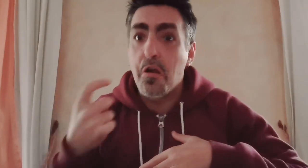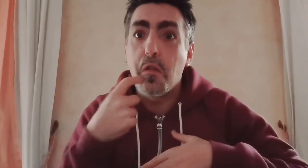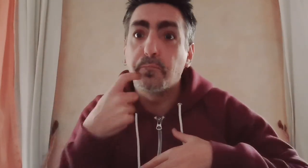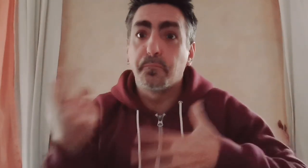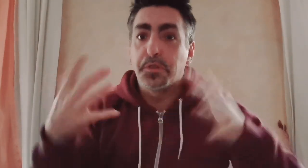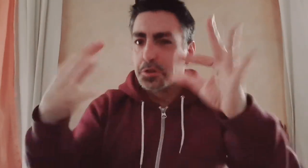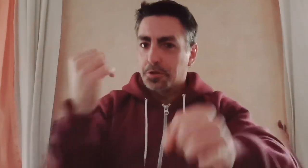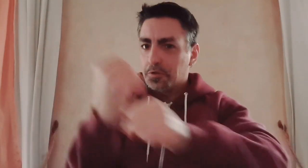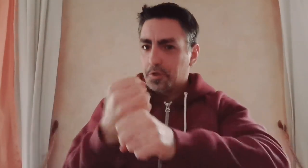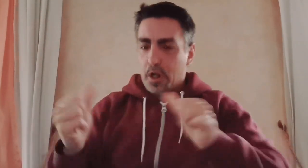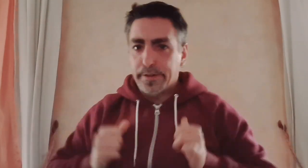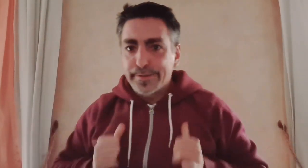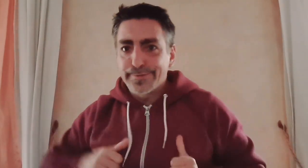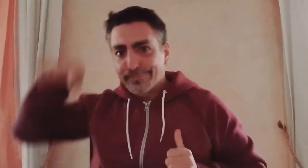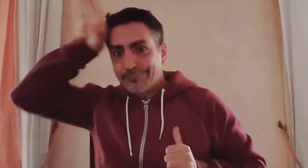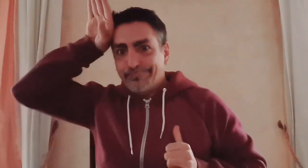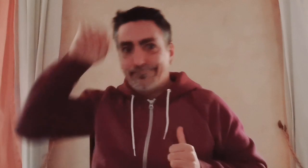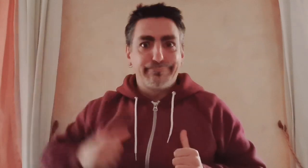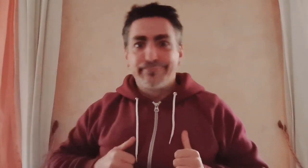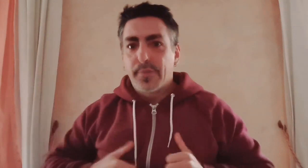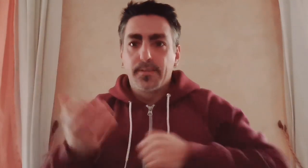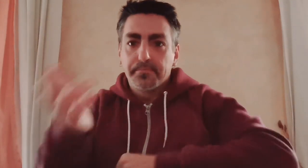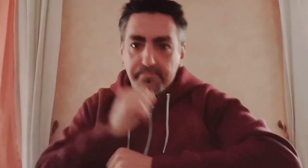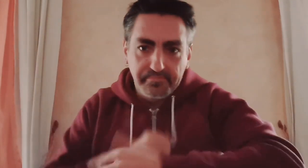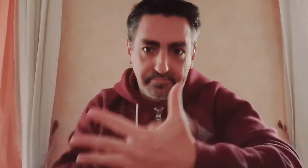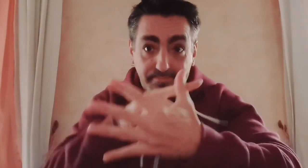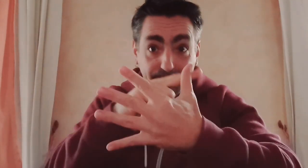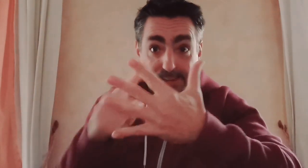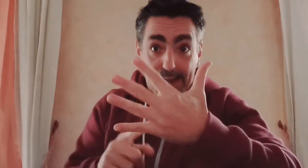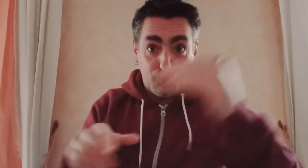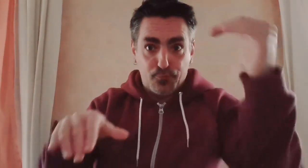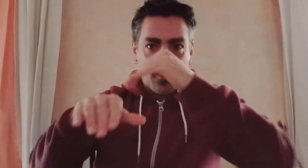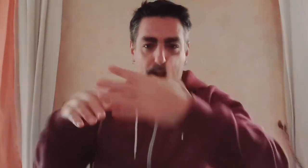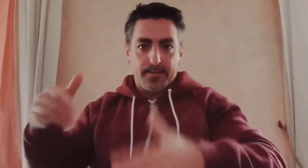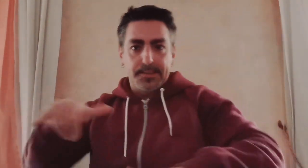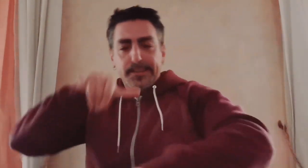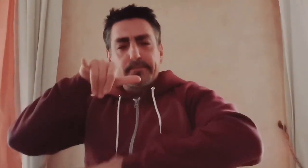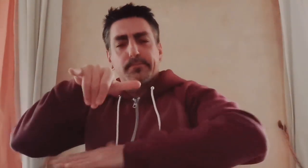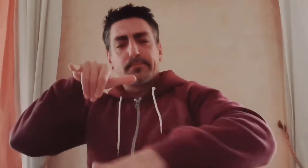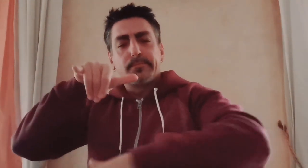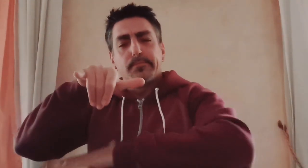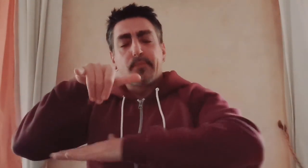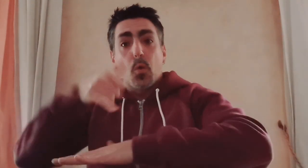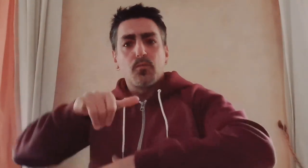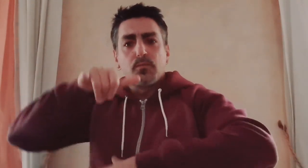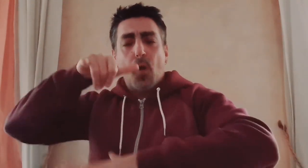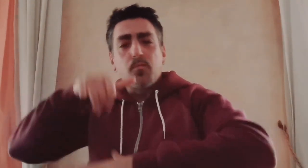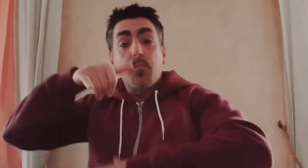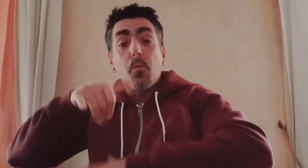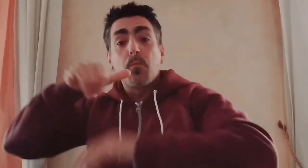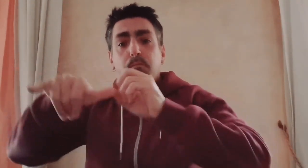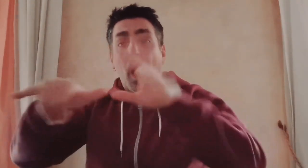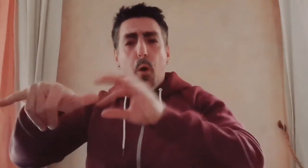intensif entre la France et la Chine avec une possibilité de lancer des masques sur le territoire. Je vous le disais,